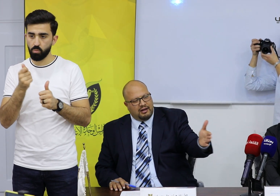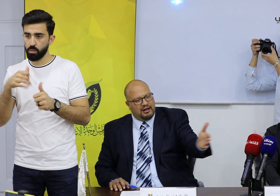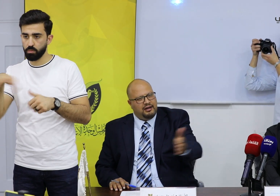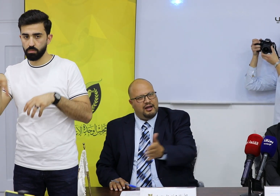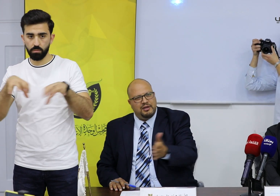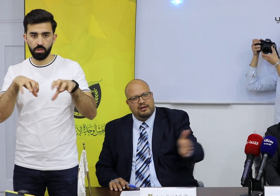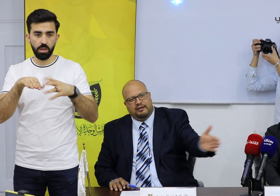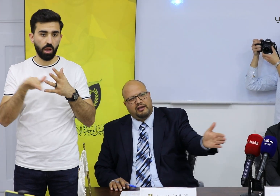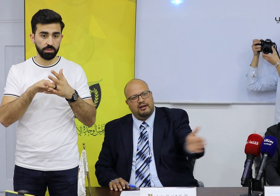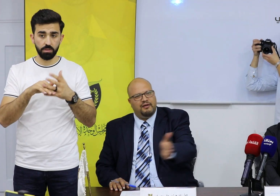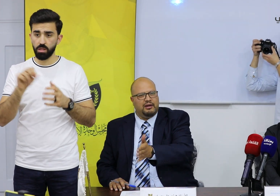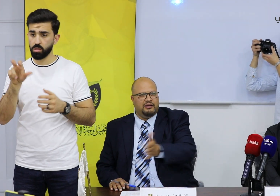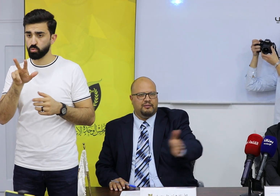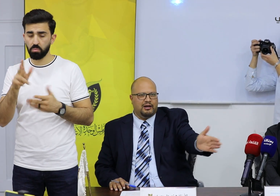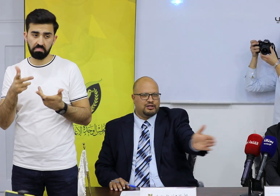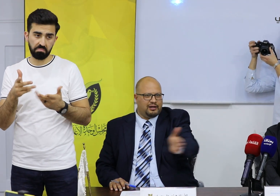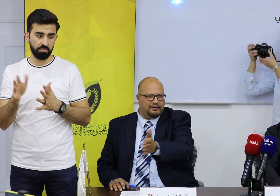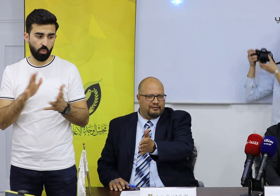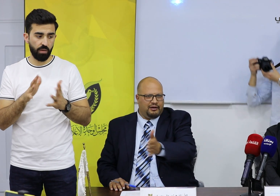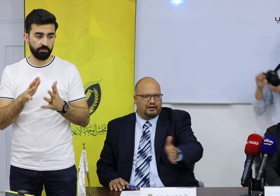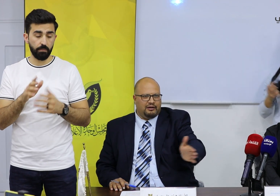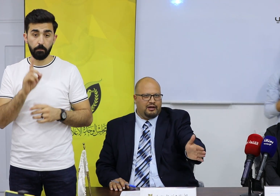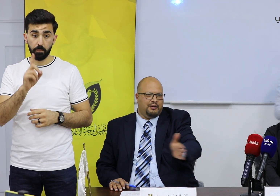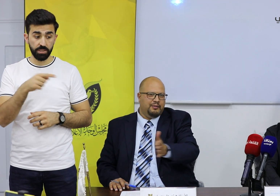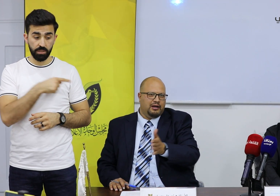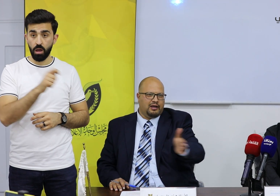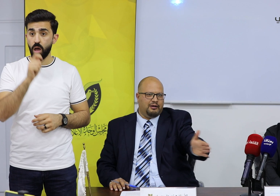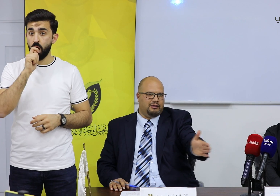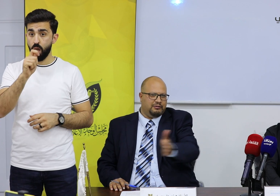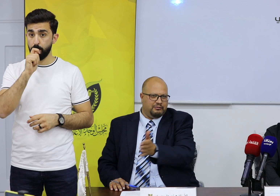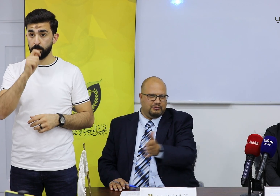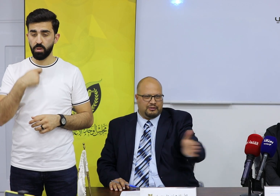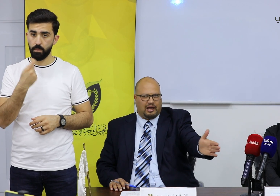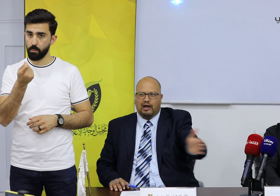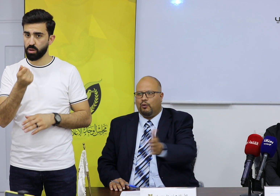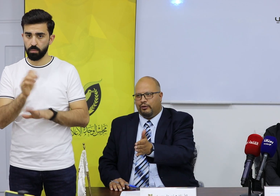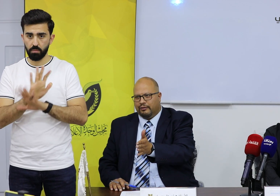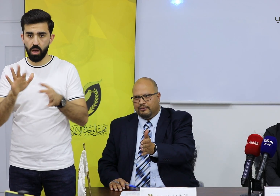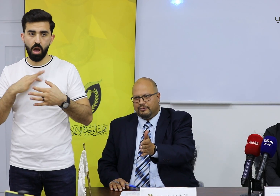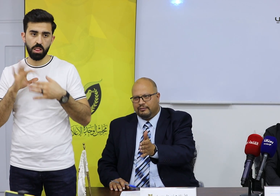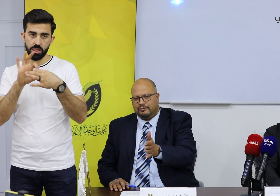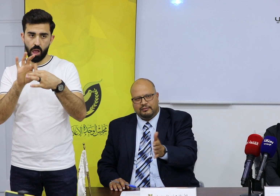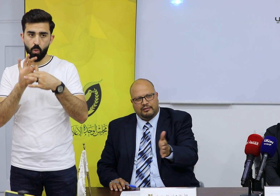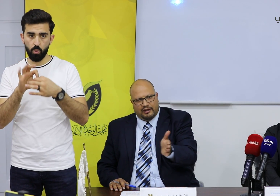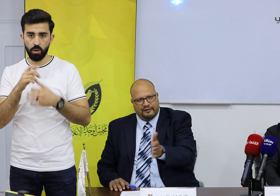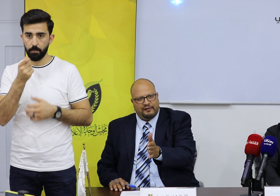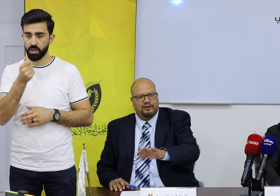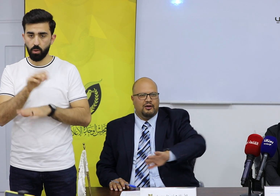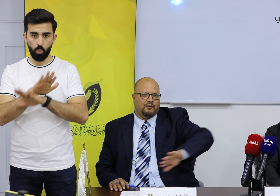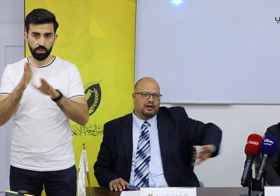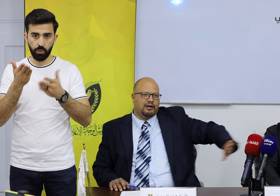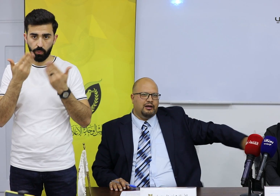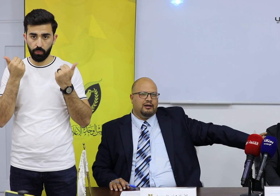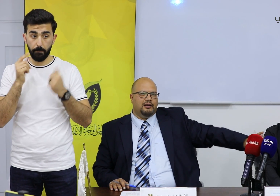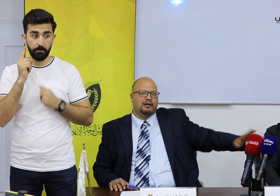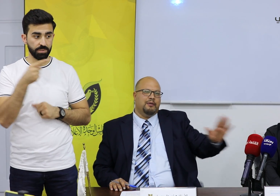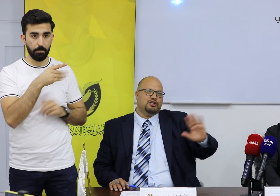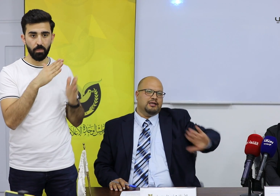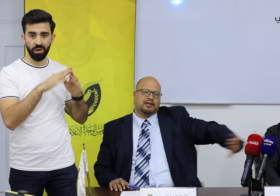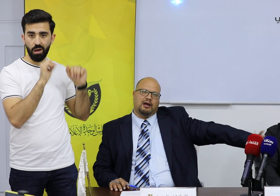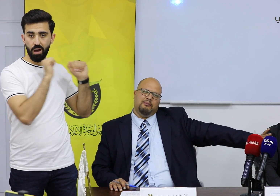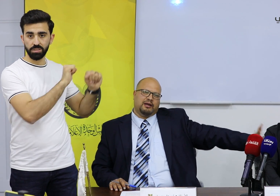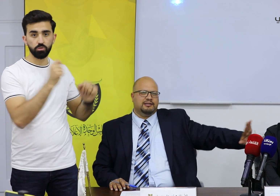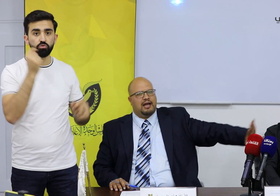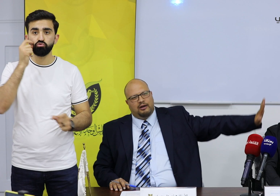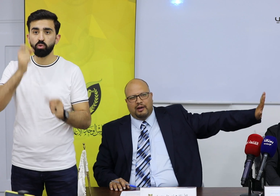معين. الاعلاميه التكاليف الماليه ما لهاش تكاليف، احنا بنعملها كتعاون بالضبط، عرفت؟ ولكن